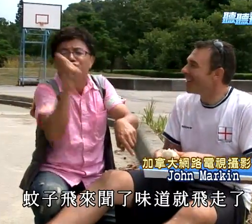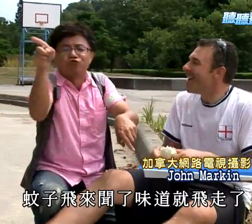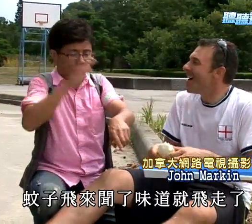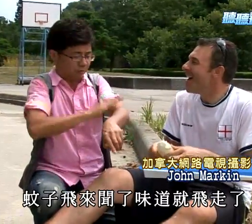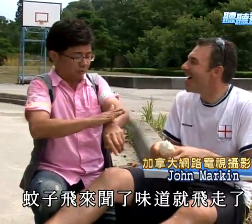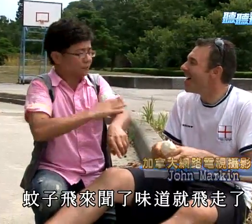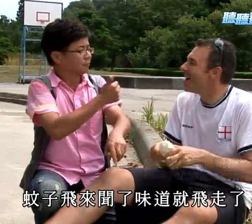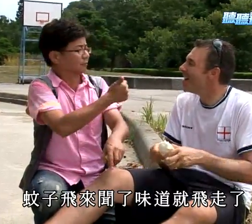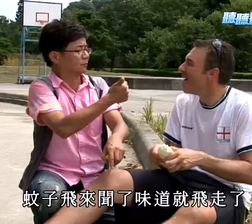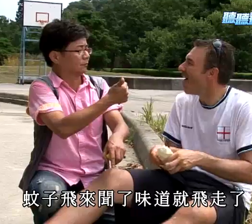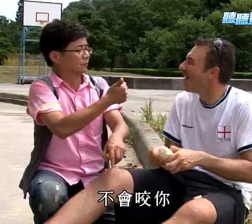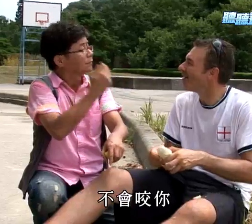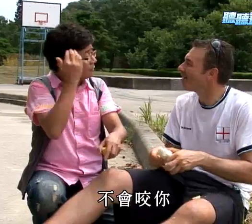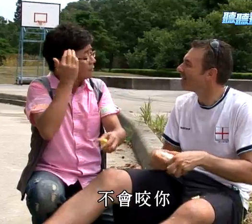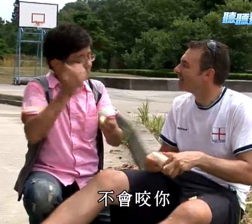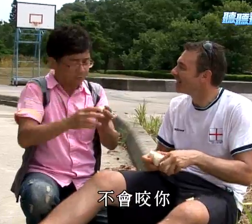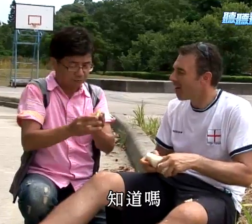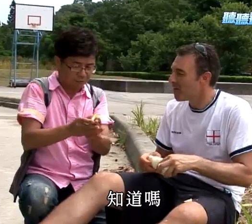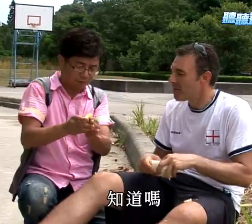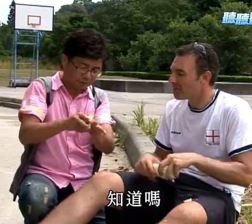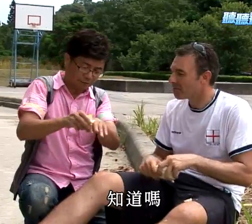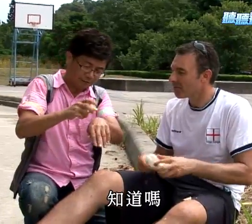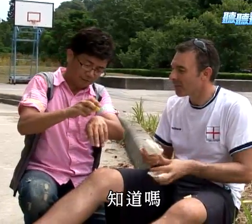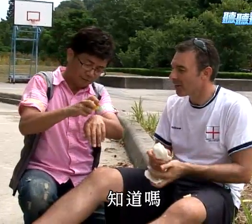道就飞走了，不会咬你，知道吗？你看，